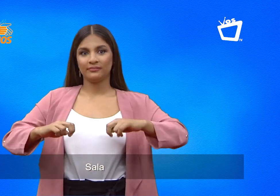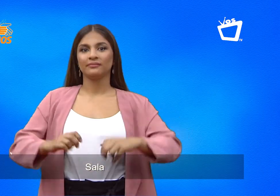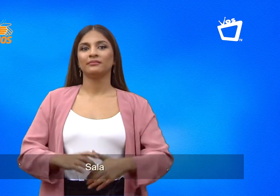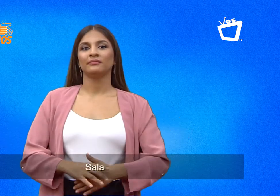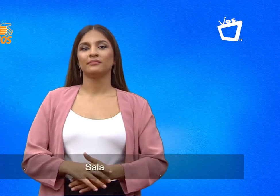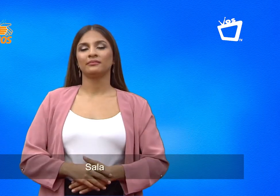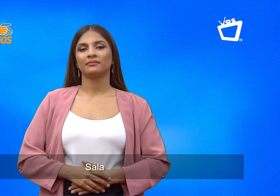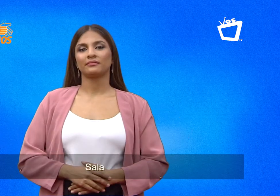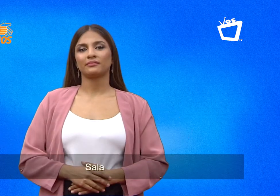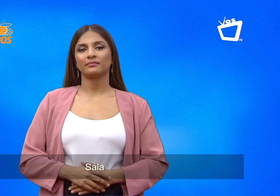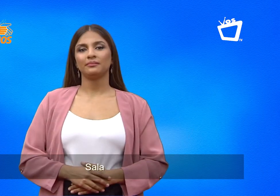Sala.